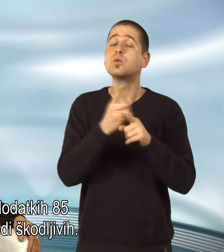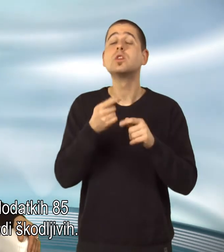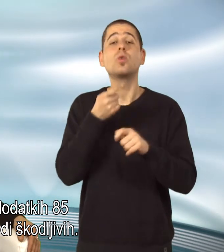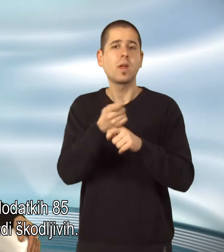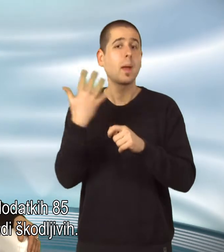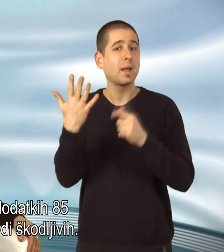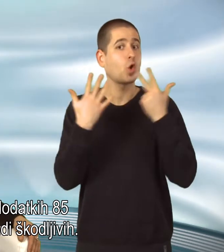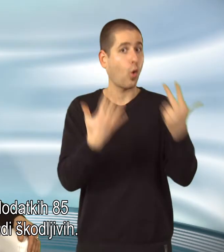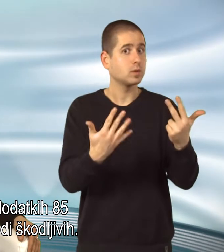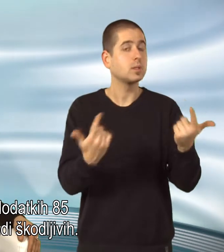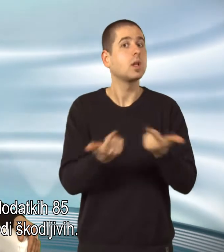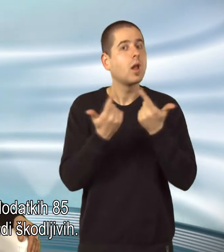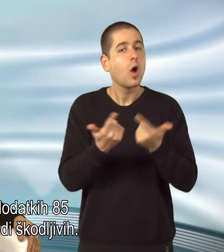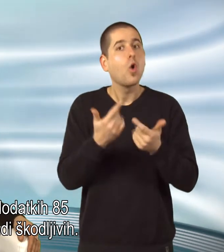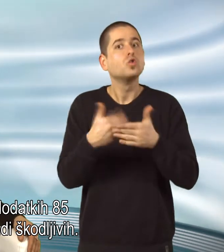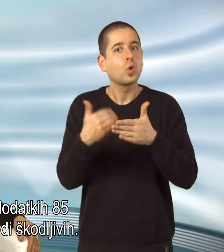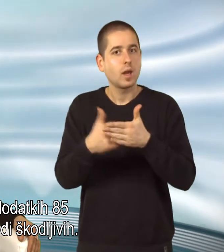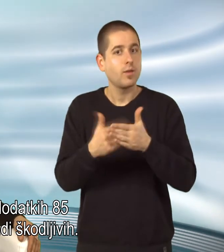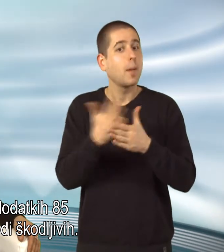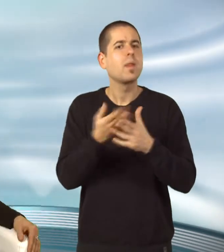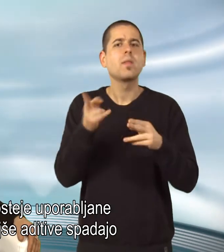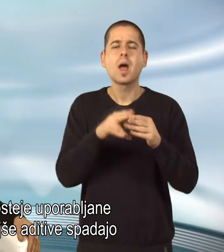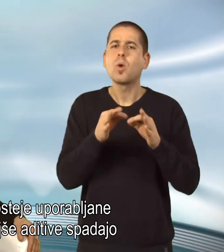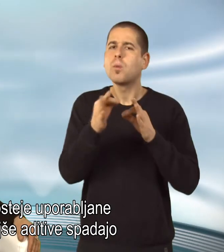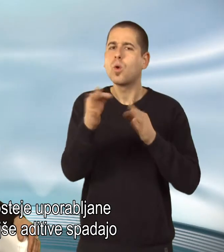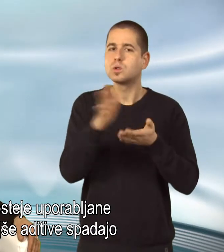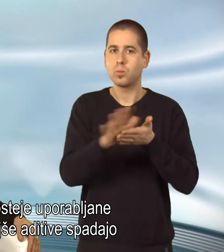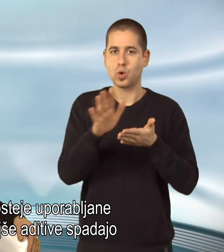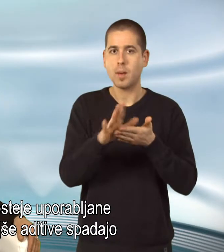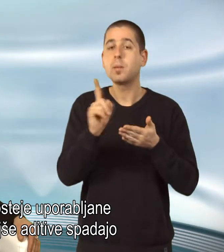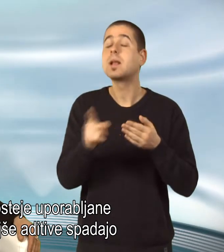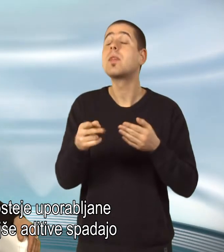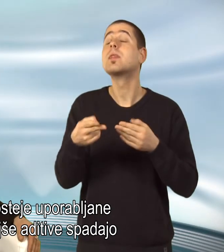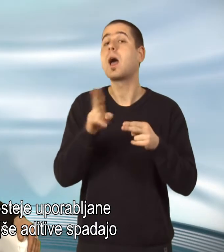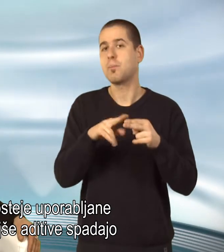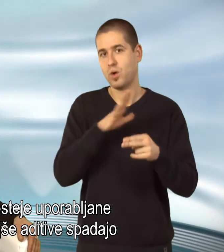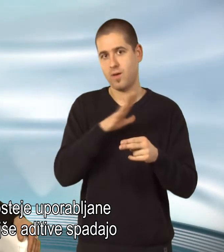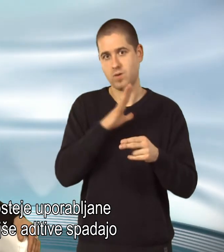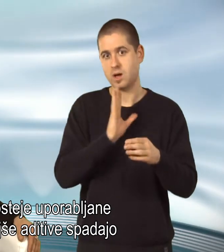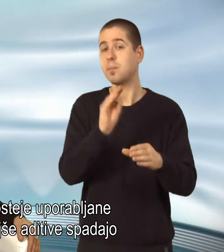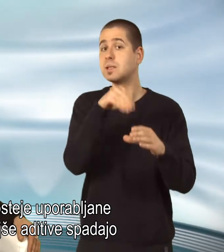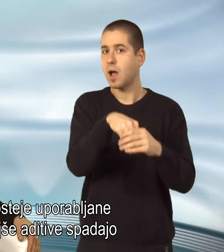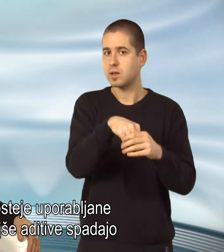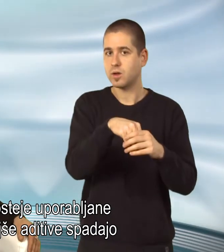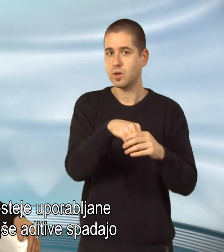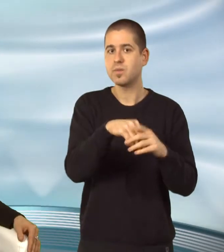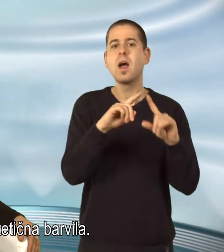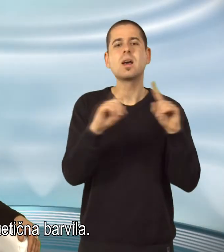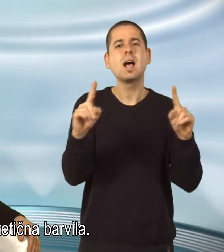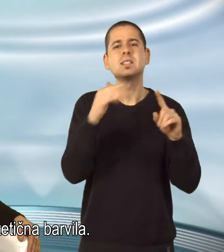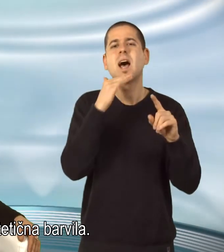dodatnih 85 lahko škodljivih. Med najbolj pogosto uporabljene in najbolj nevarne aditive